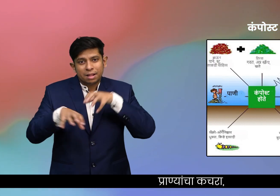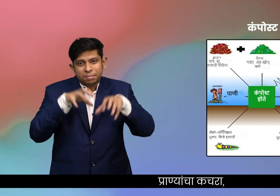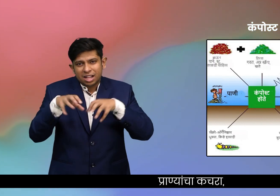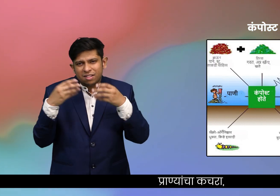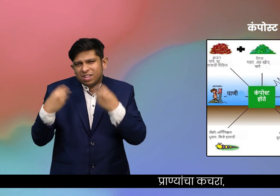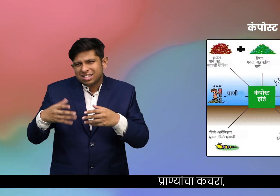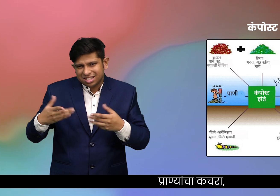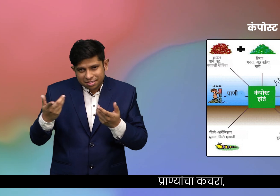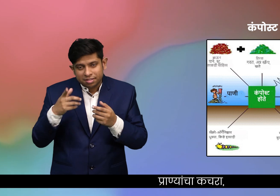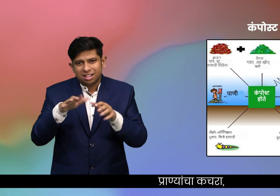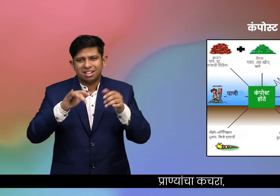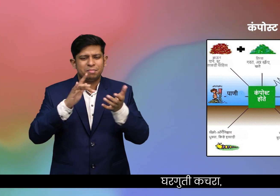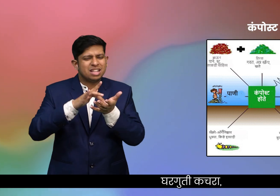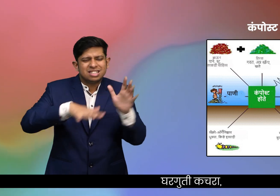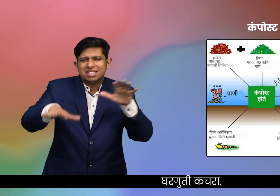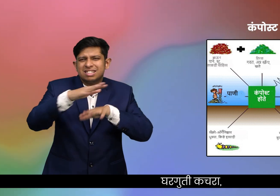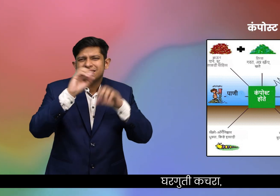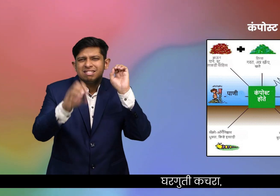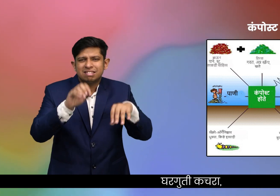कचरा, घरगुती कचरा,